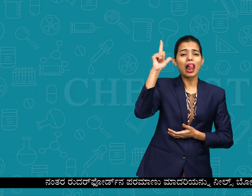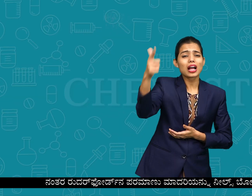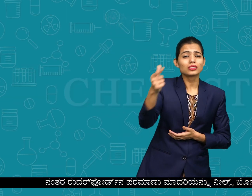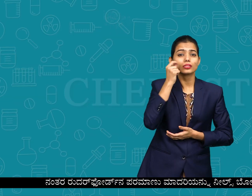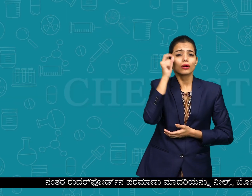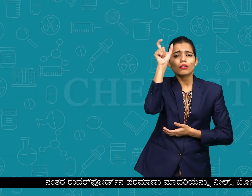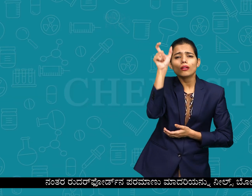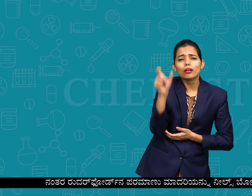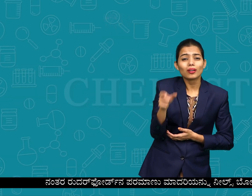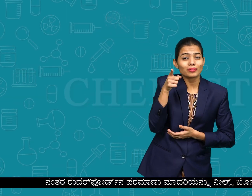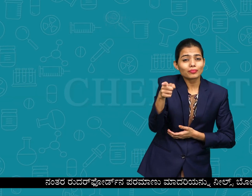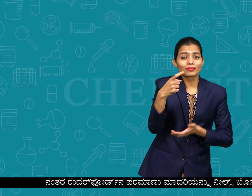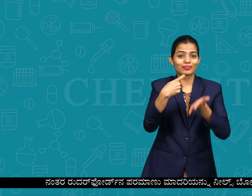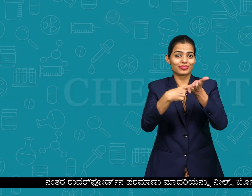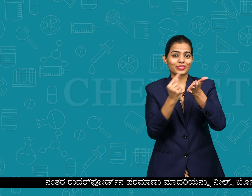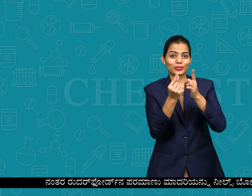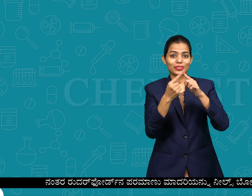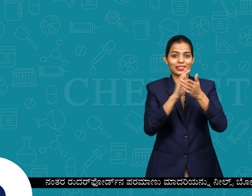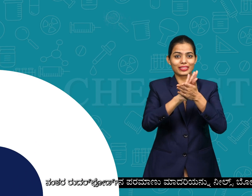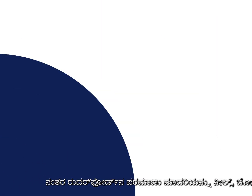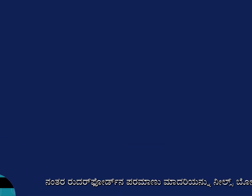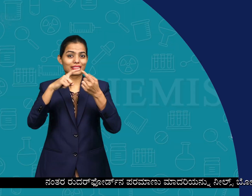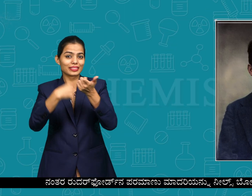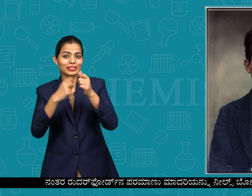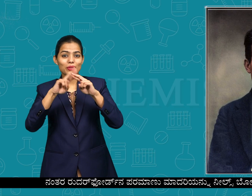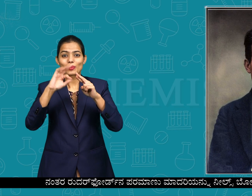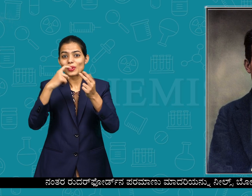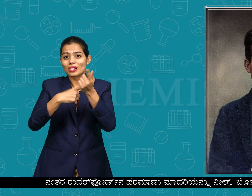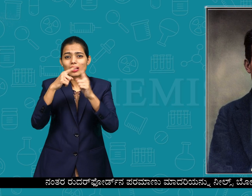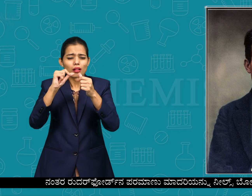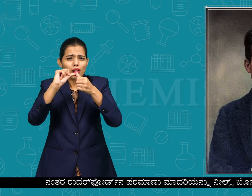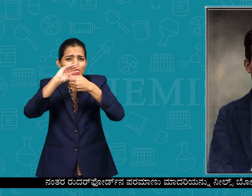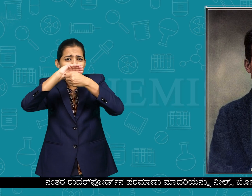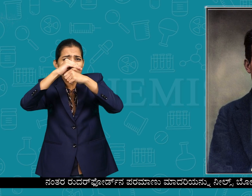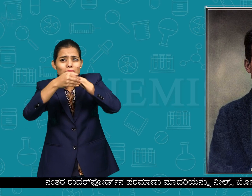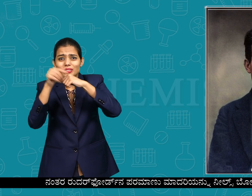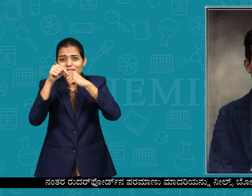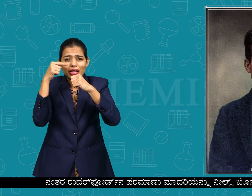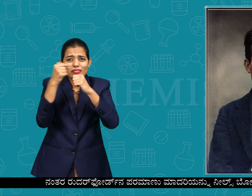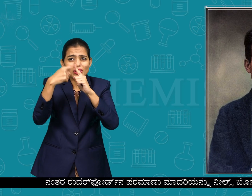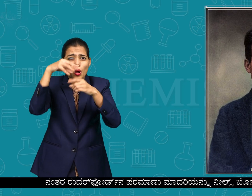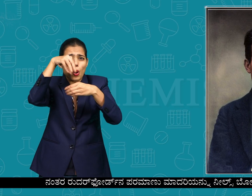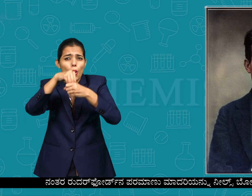ನಂತರ ರುದರ್ಫೋರ್ಡ್ನ ಪರಮಾಣು ಮಾದರಿಯನ್ನು ನೀಲ್ಸ್ ಬೋರ್ ಮಾರ್ಪಡಿಸಿದರು.